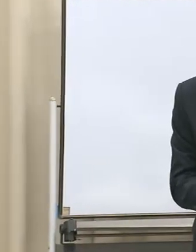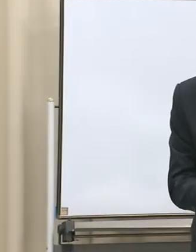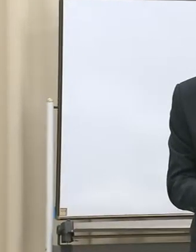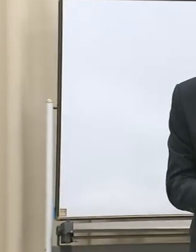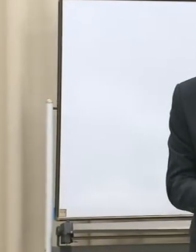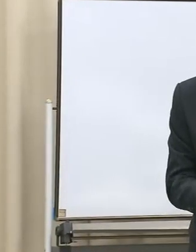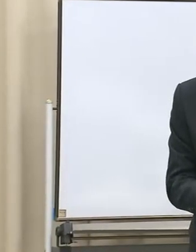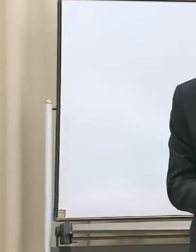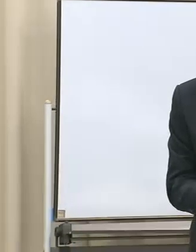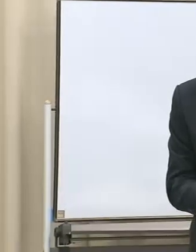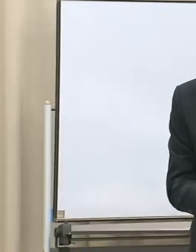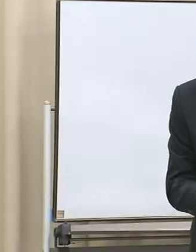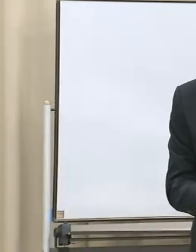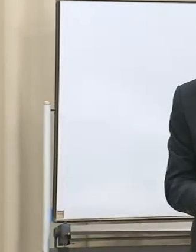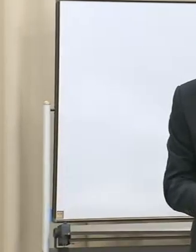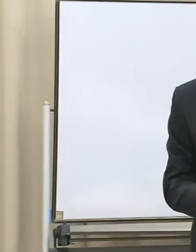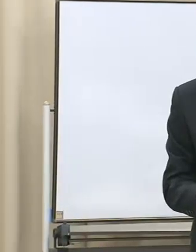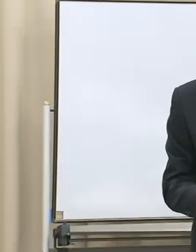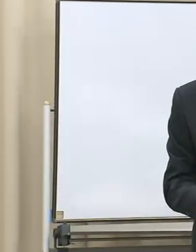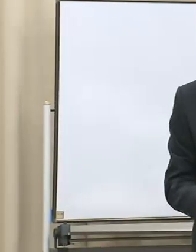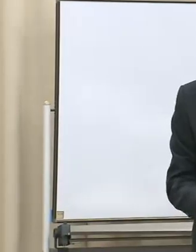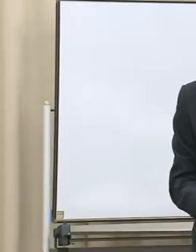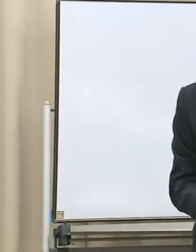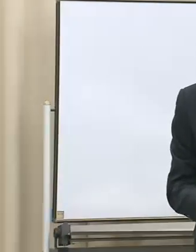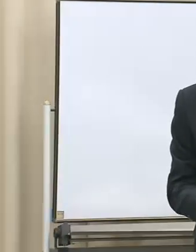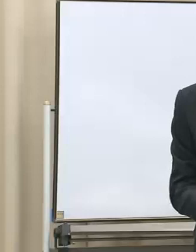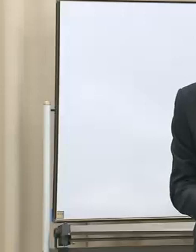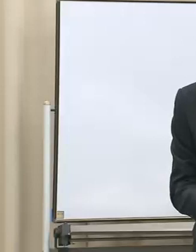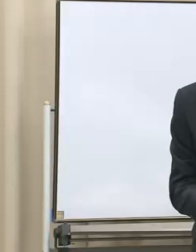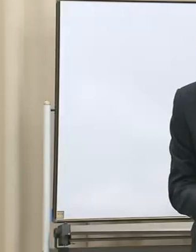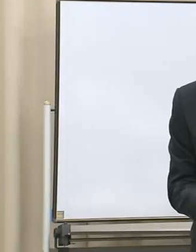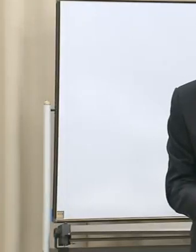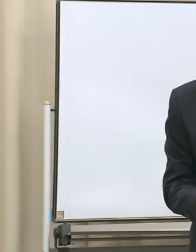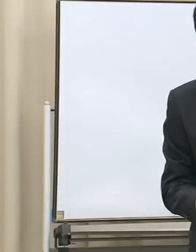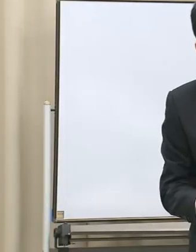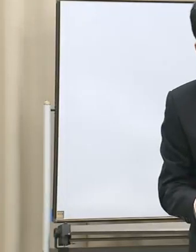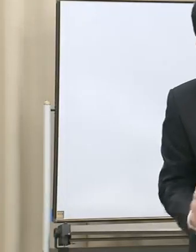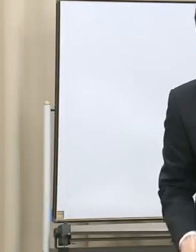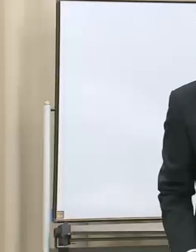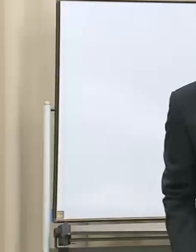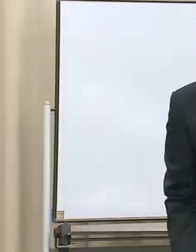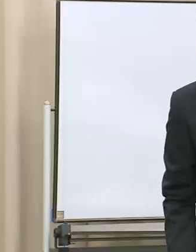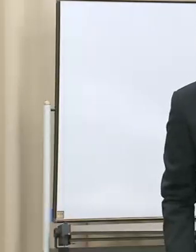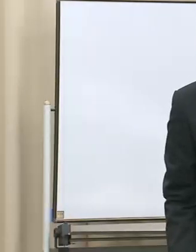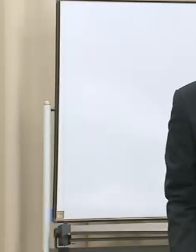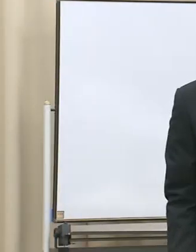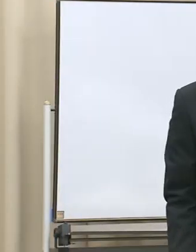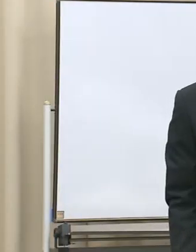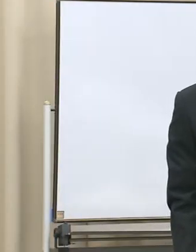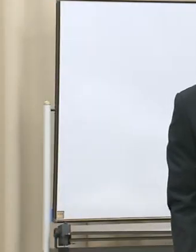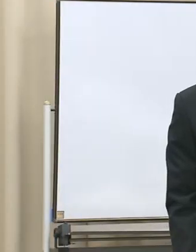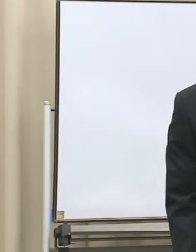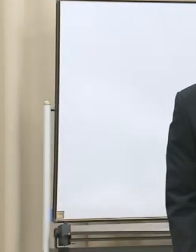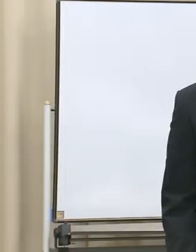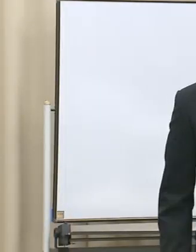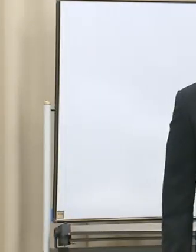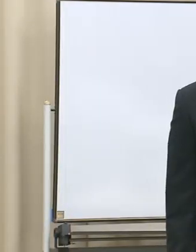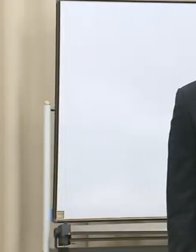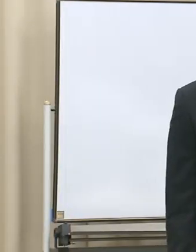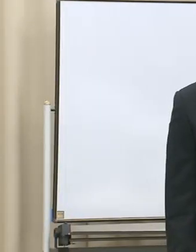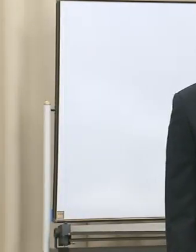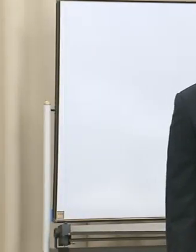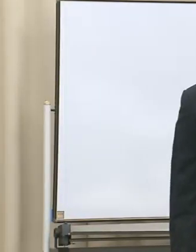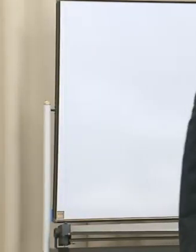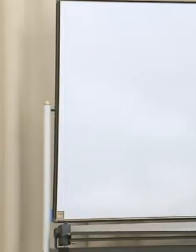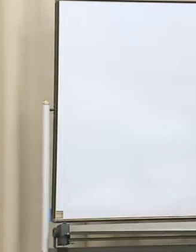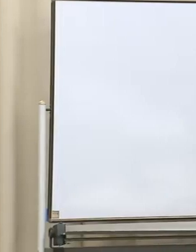々の方で聞き取らせていただきまして、公表しないでくれということでございましたので、控えさせていただいているという